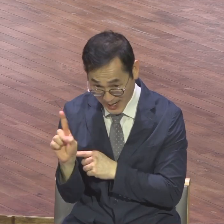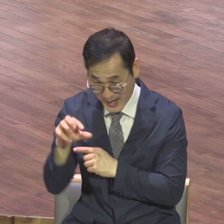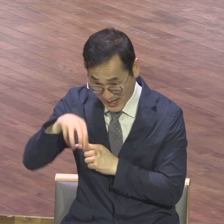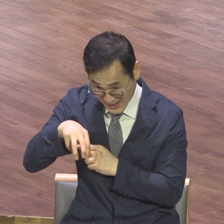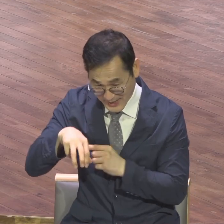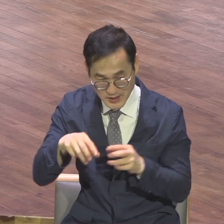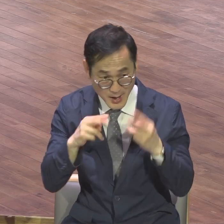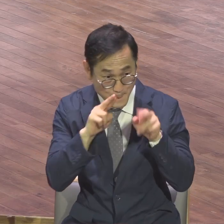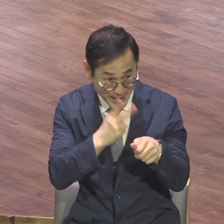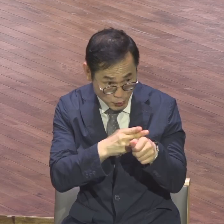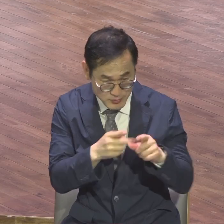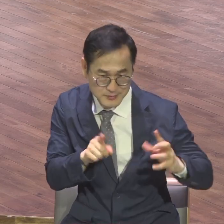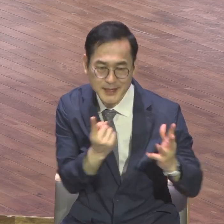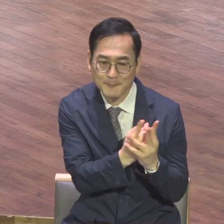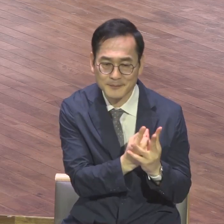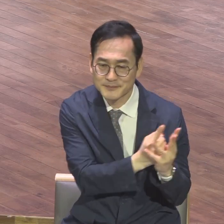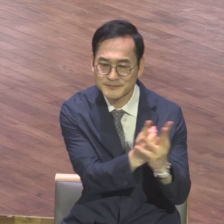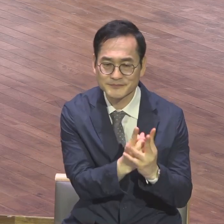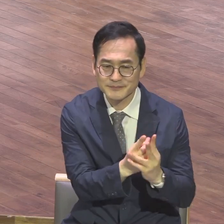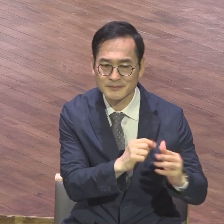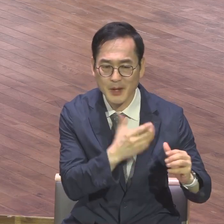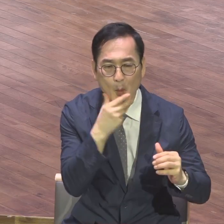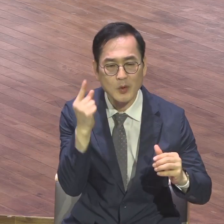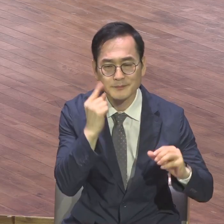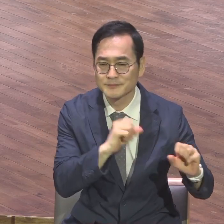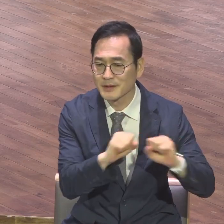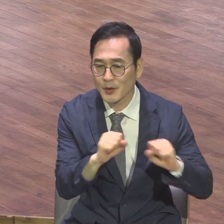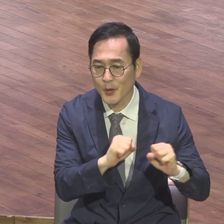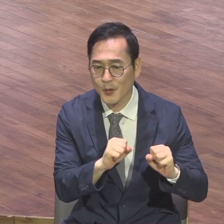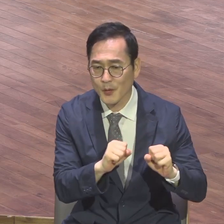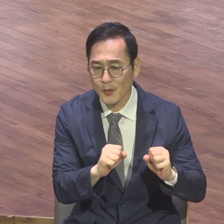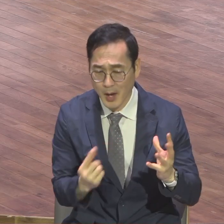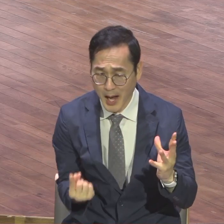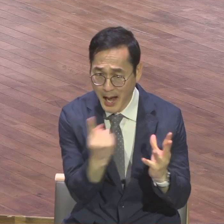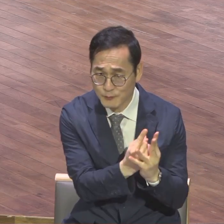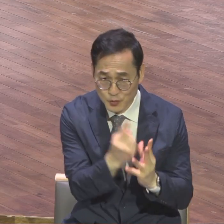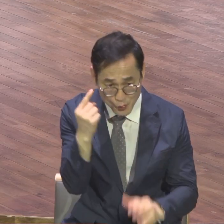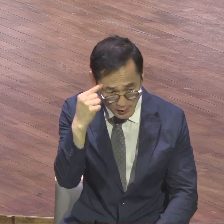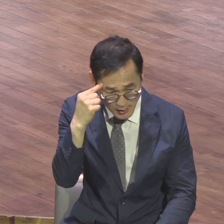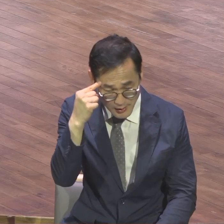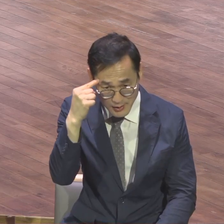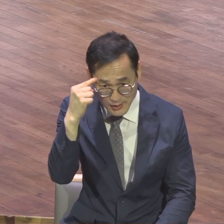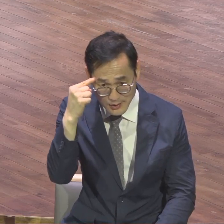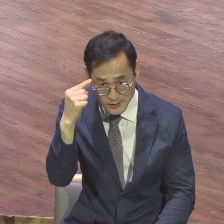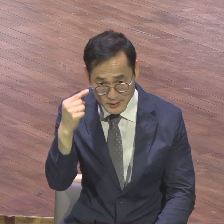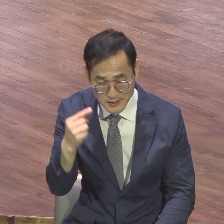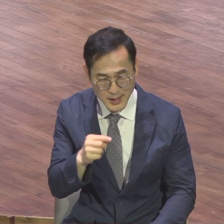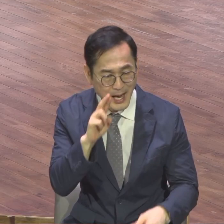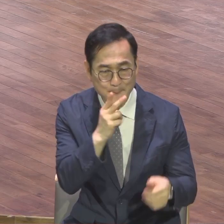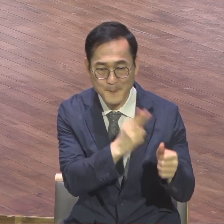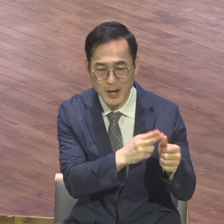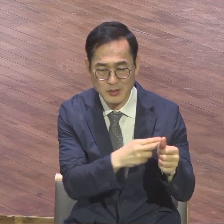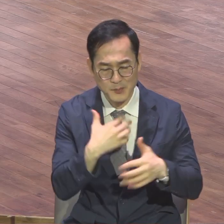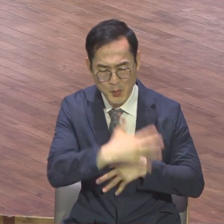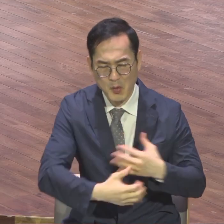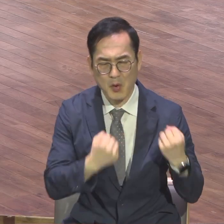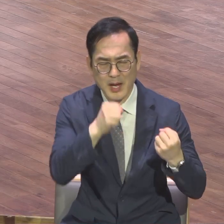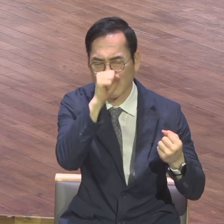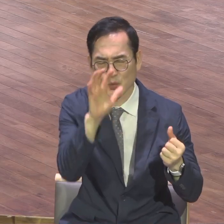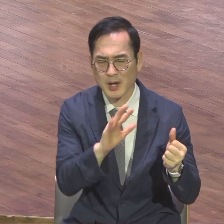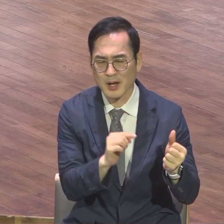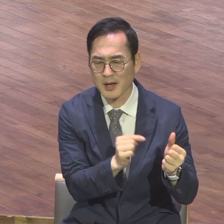한 것입니다. 왜 합류했냐? 성경학자 바클레이가 이런 말을 했어요. 이 바울은 건강이 좋지